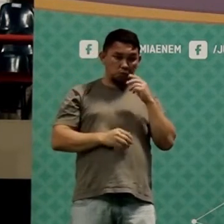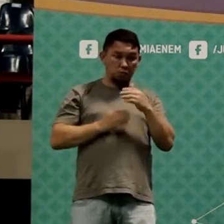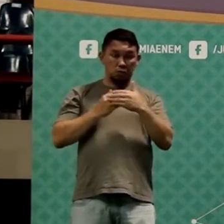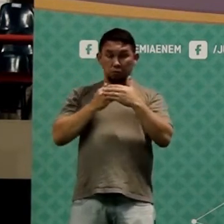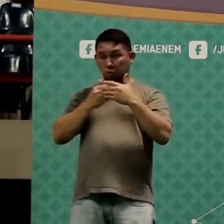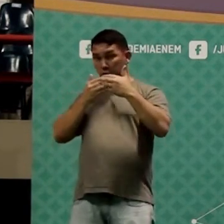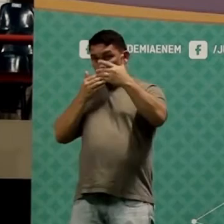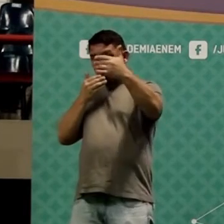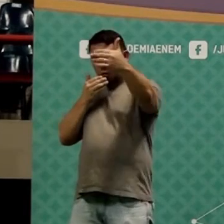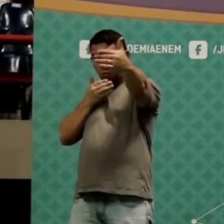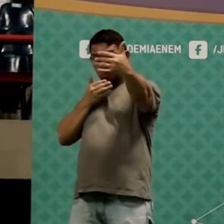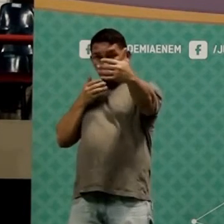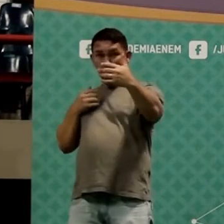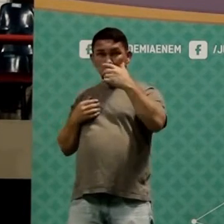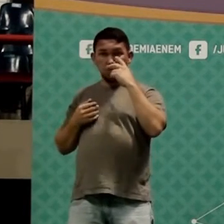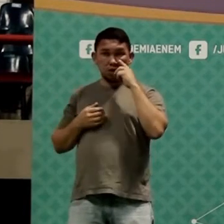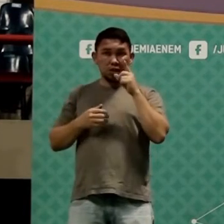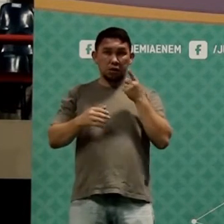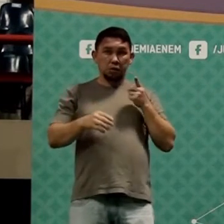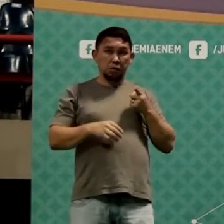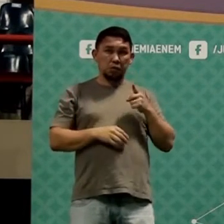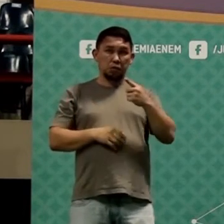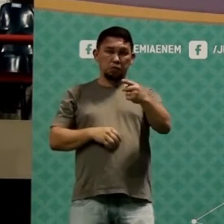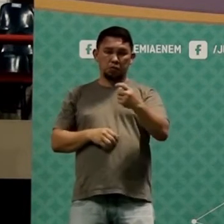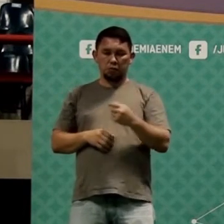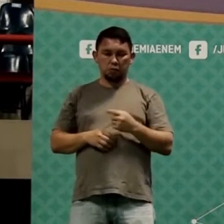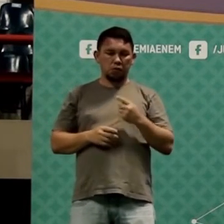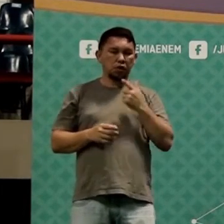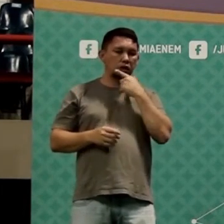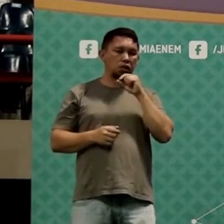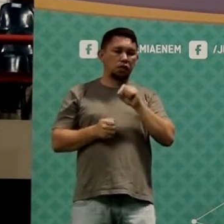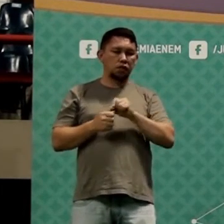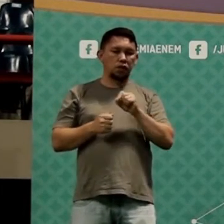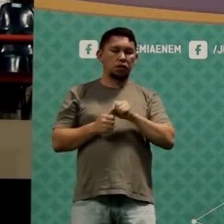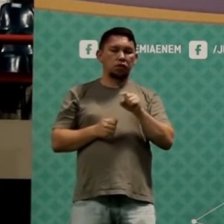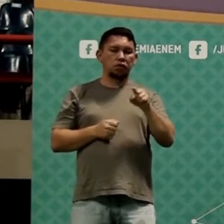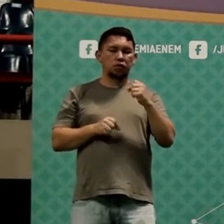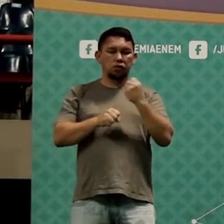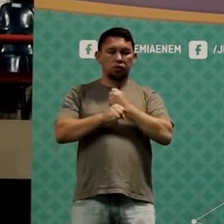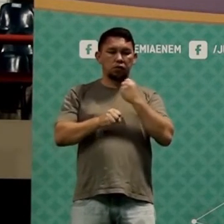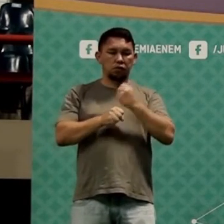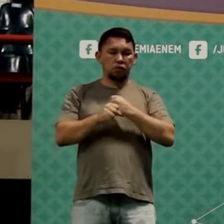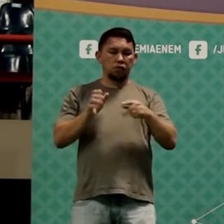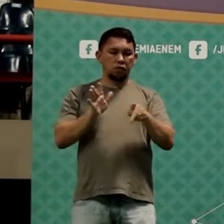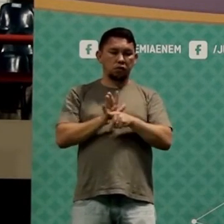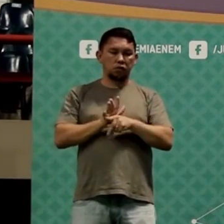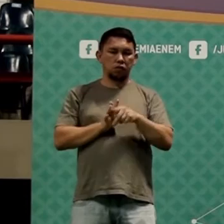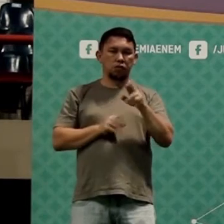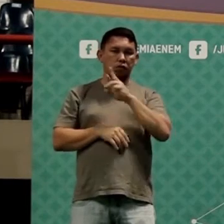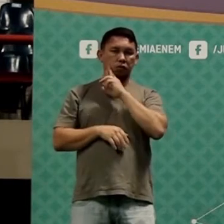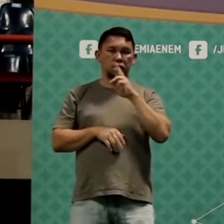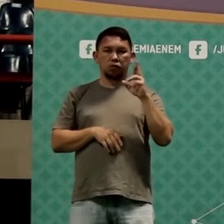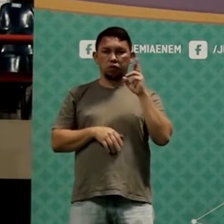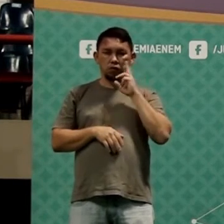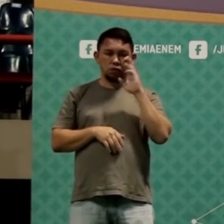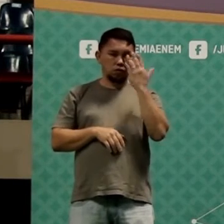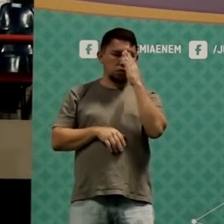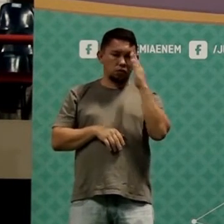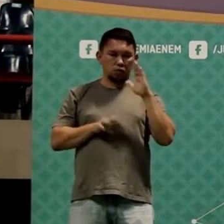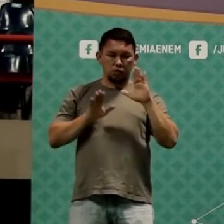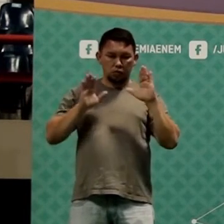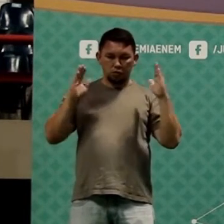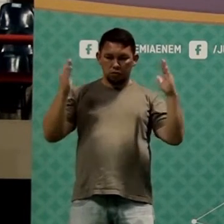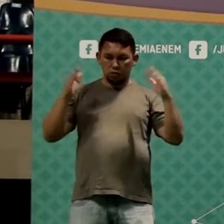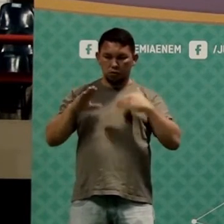mais longe do que realmente está. Hoje, sabe quem é que faz isso? Restaurantes gostam de fazer isso com espelho. Se